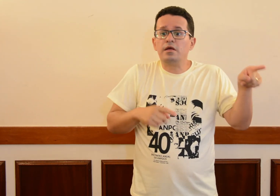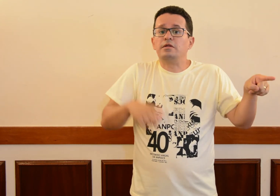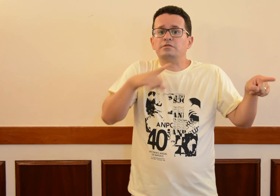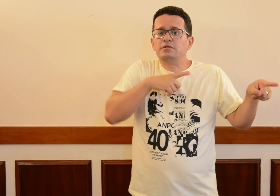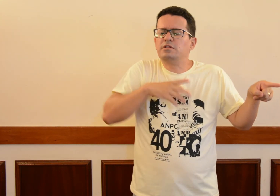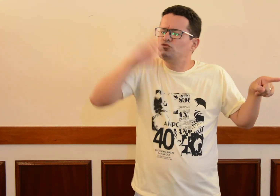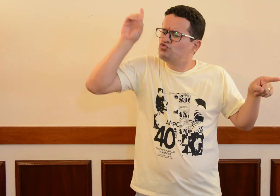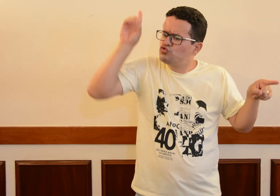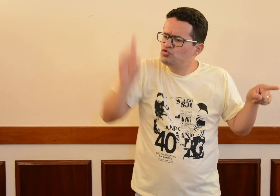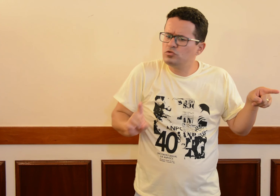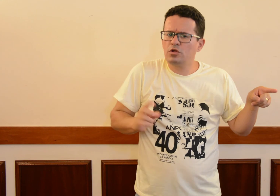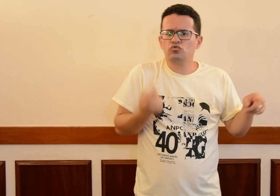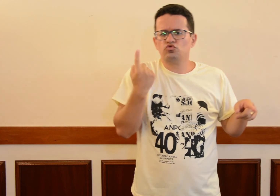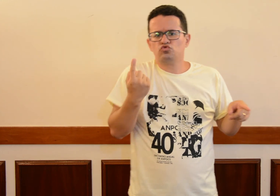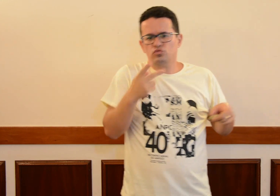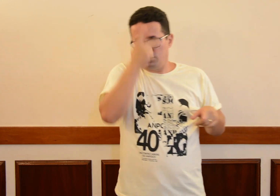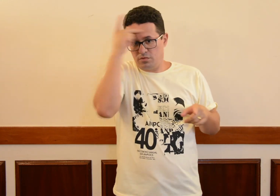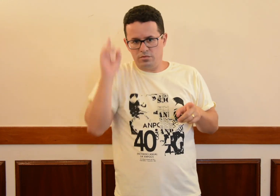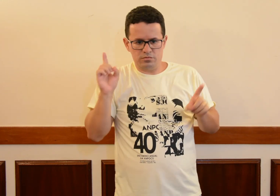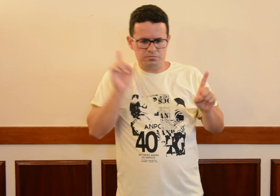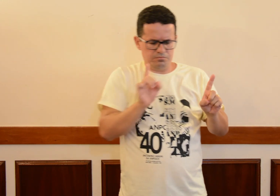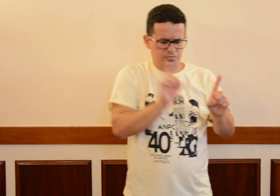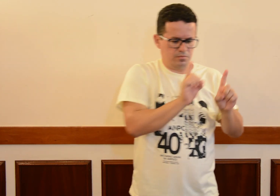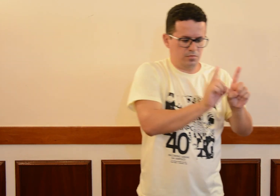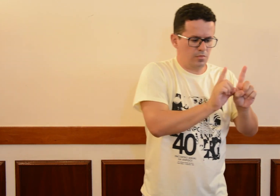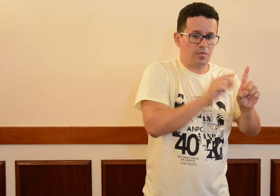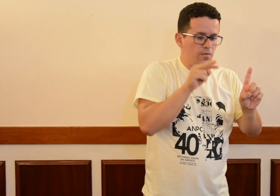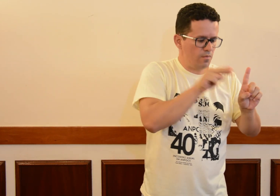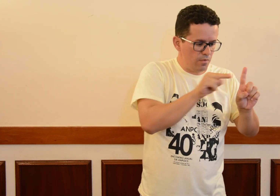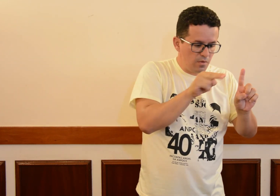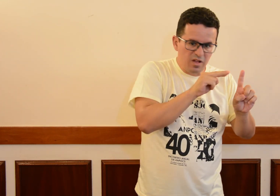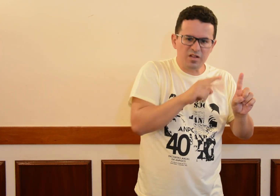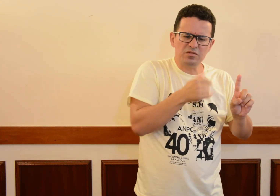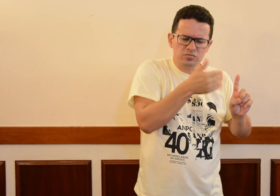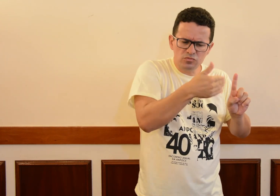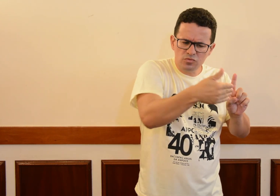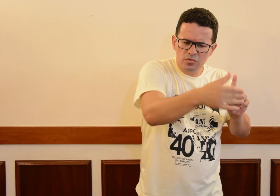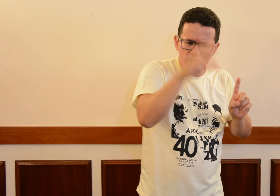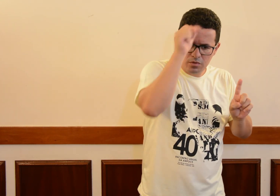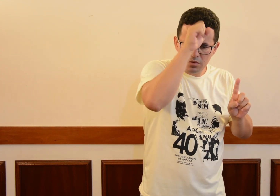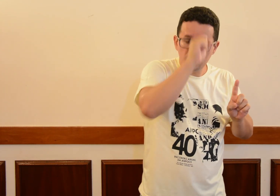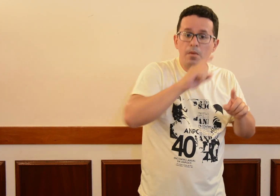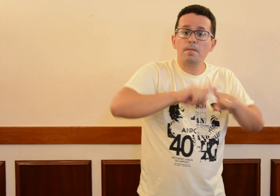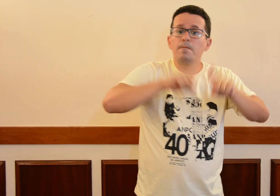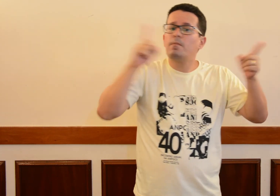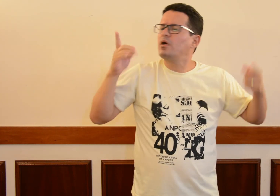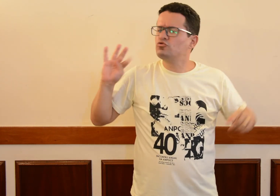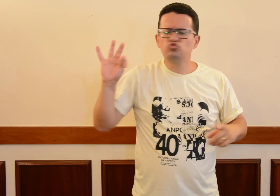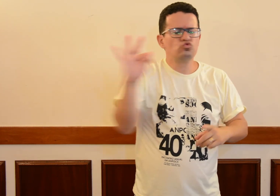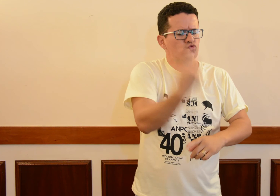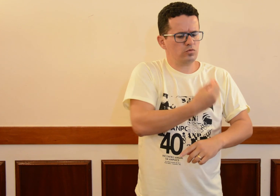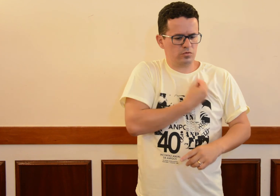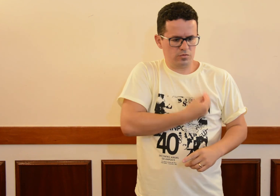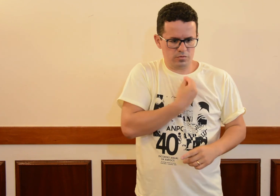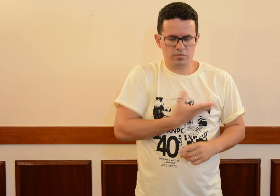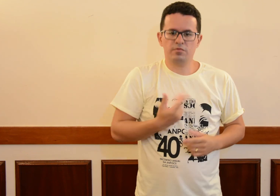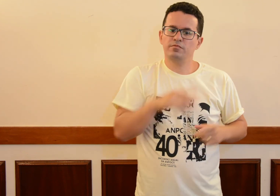de um monitor ou de um tutor, não apenas durante o período de aprendizado, mas ao longo de toda a sua vida, para que sua permanência na empresa